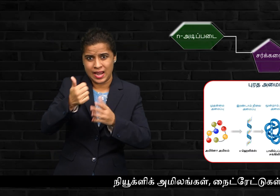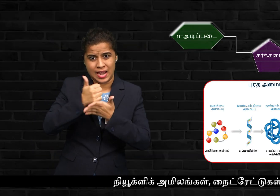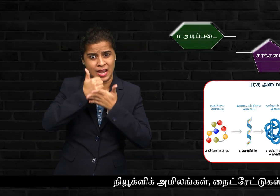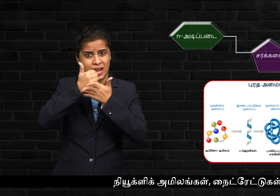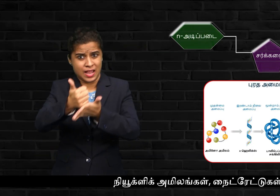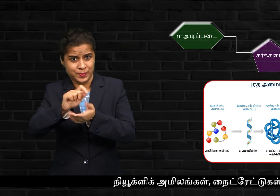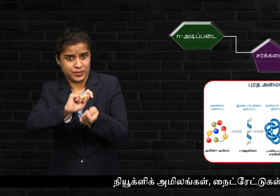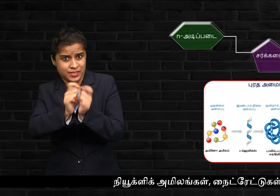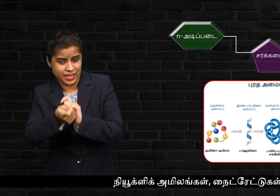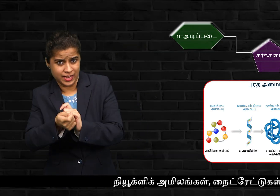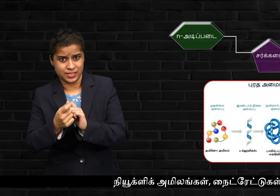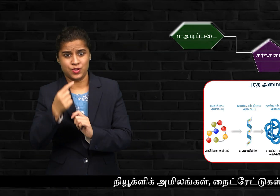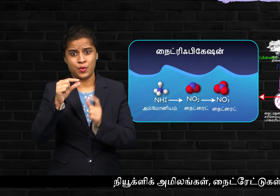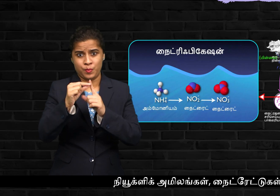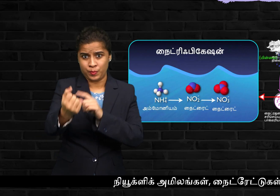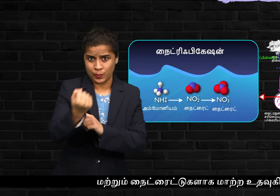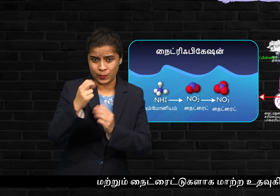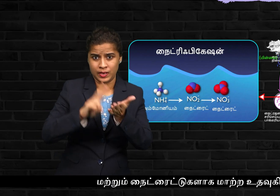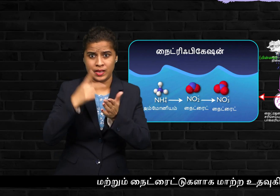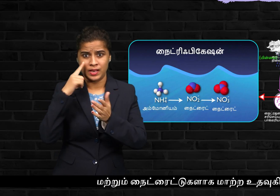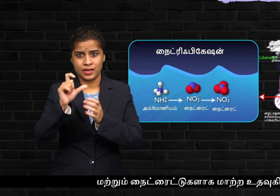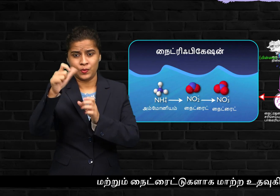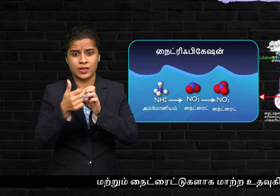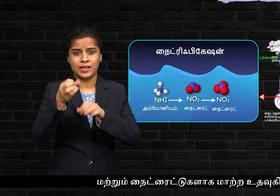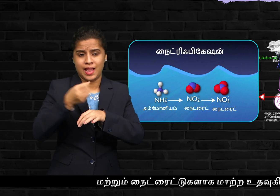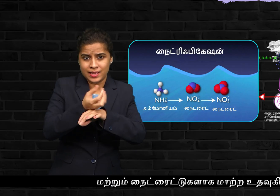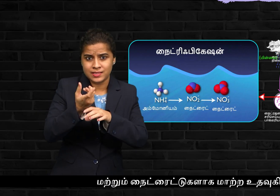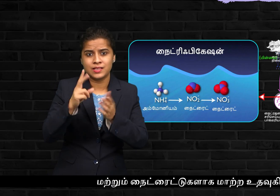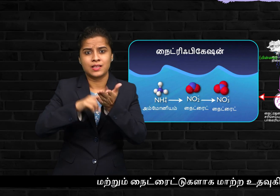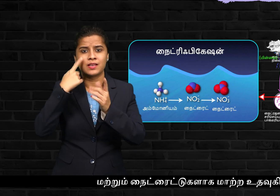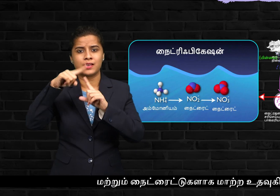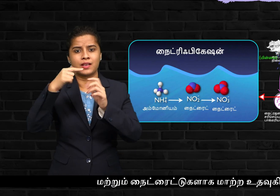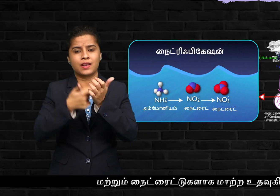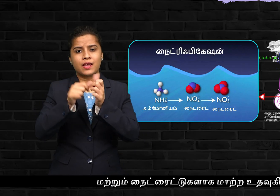நியூக்ளிக் அமிலங்கள், நைட்ரேட்டுகள் மற்றும் நைட்ரேட்டுகளாக மாற்ற உதவுகிறது.